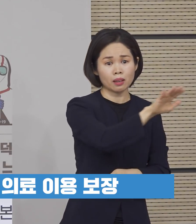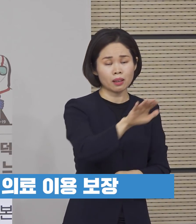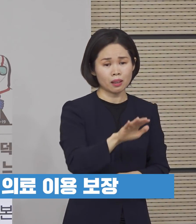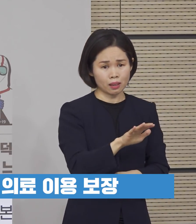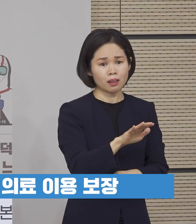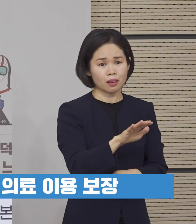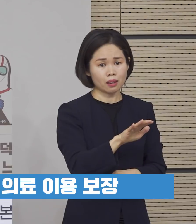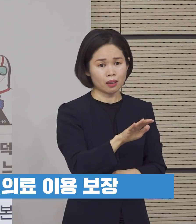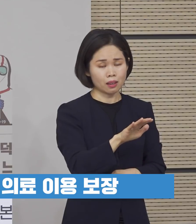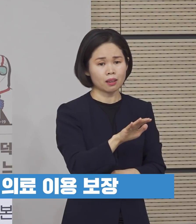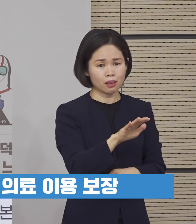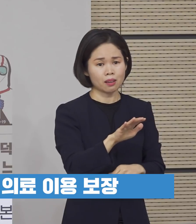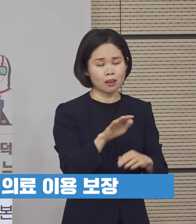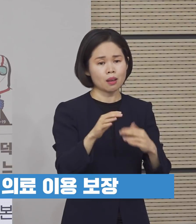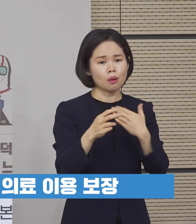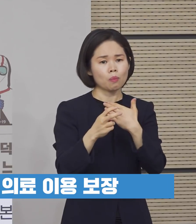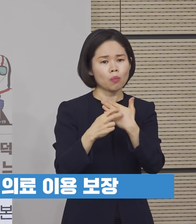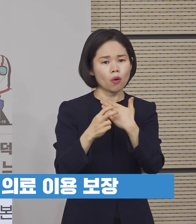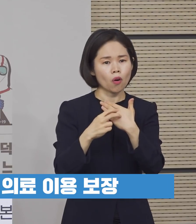이런 분들의 의료